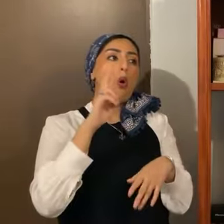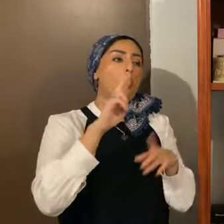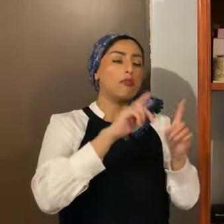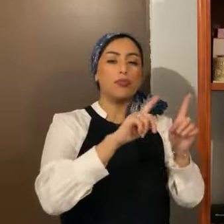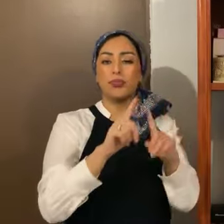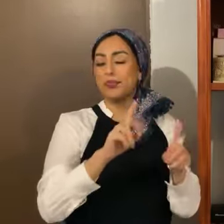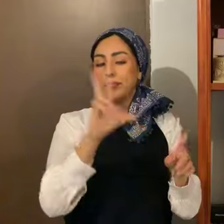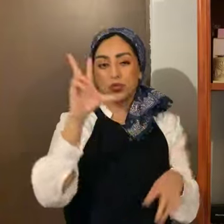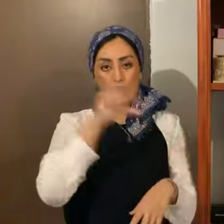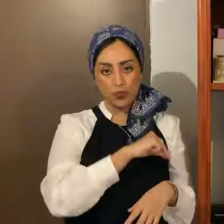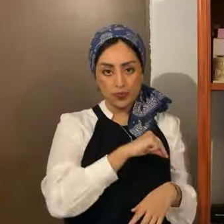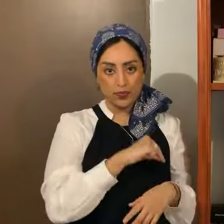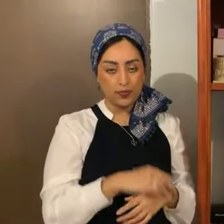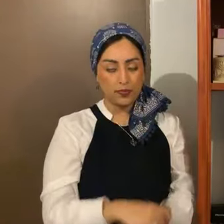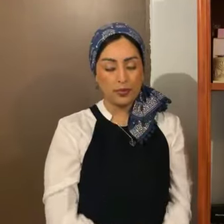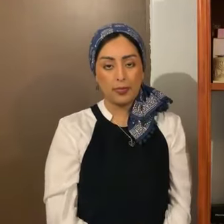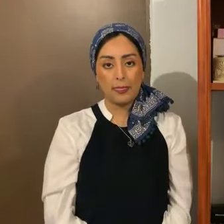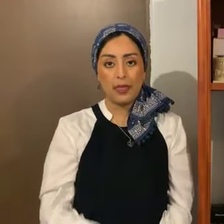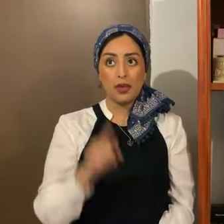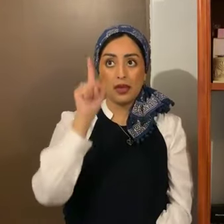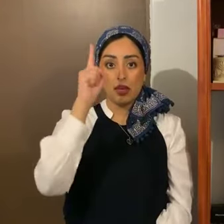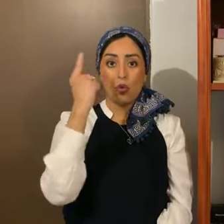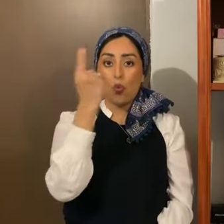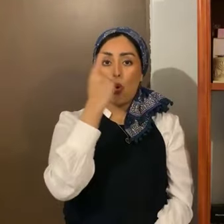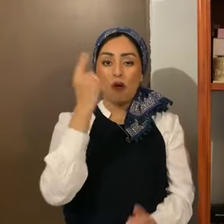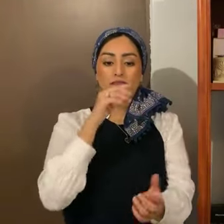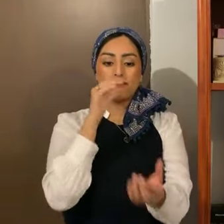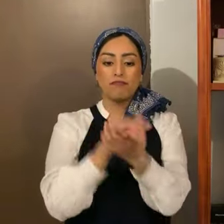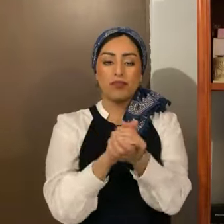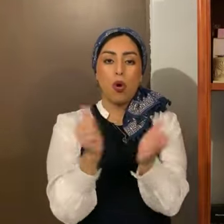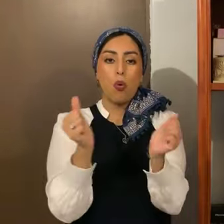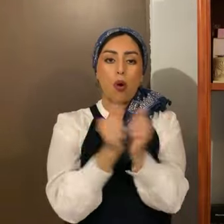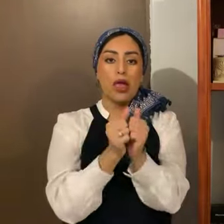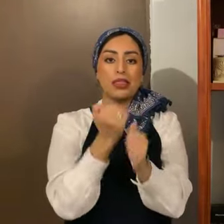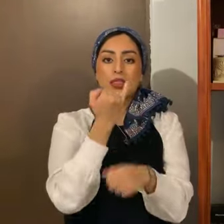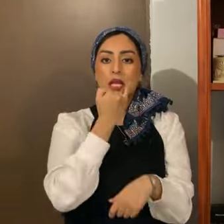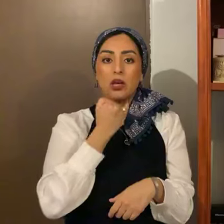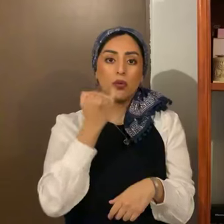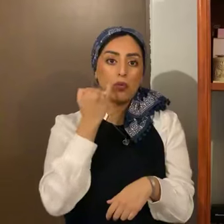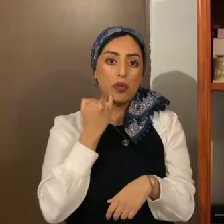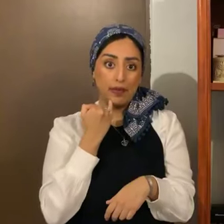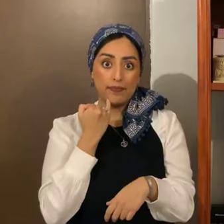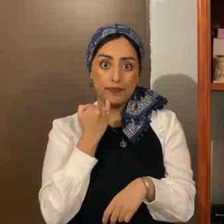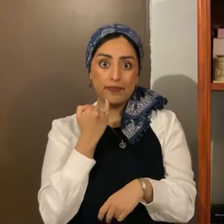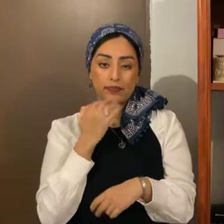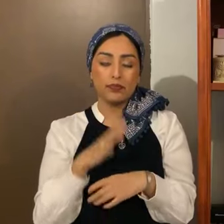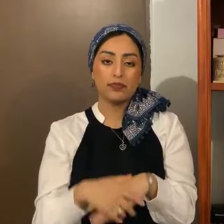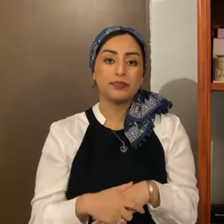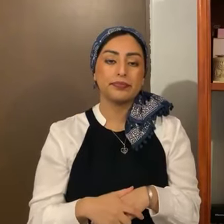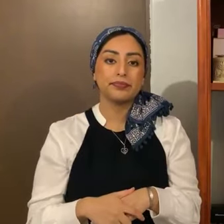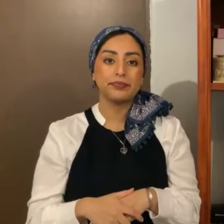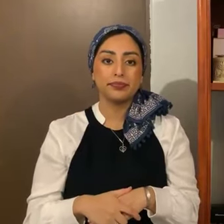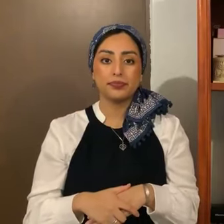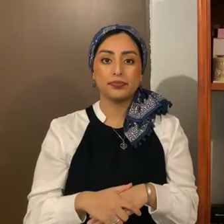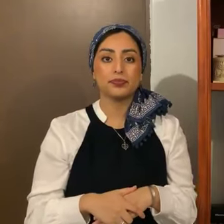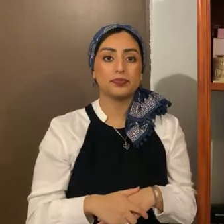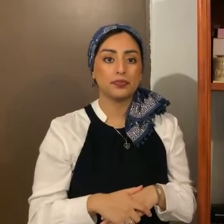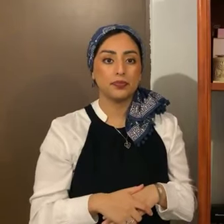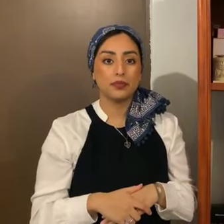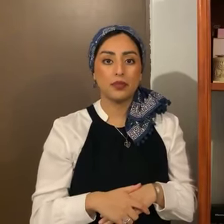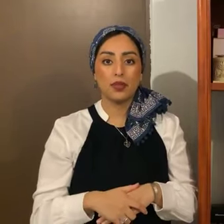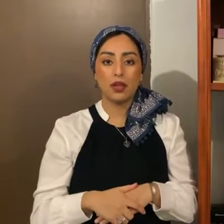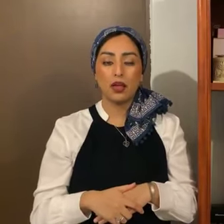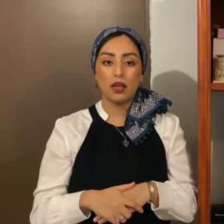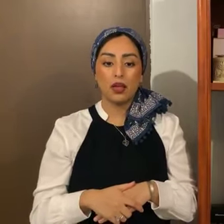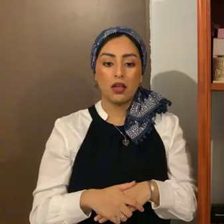islamismo, nada. Él se casa con Israel. Y si tú no tienes la seguridad de que vengas